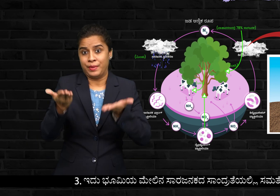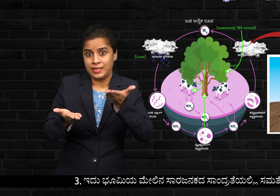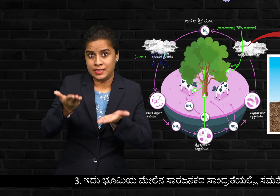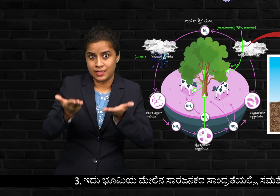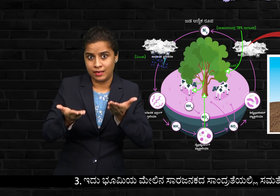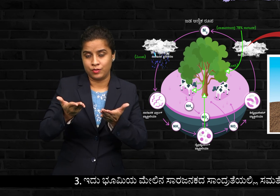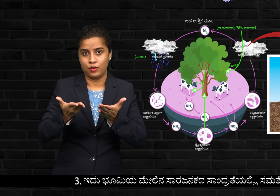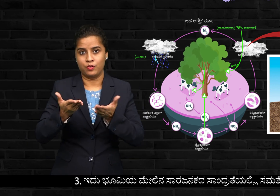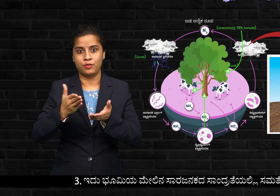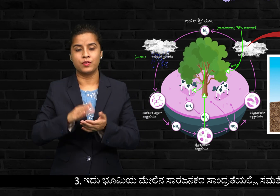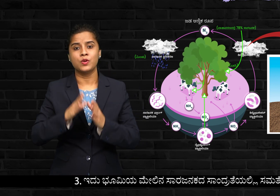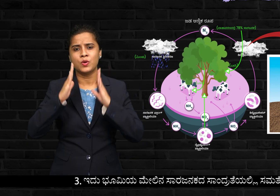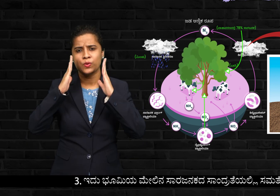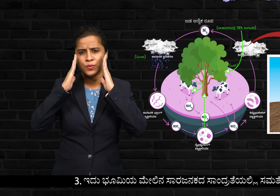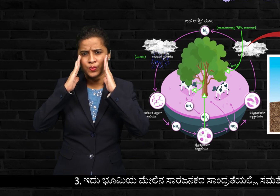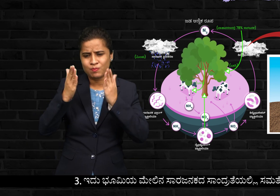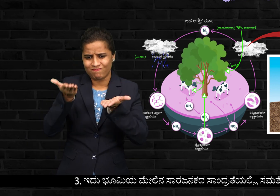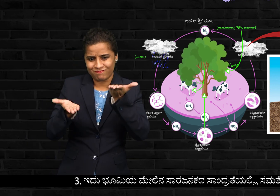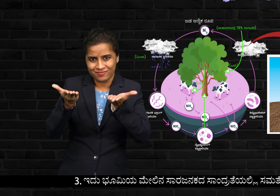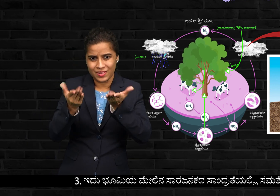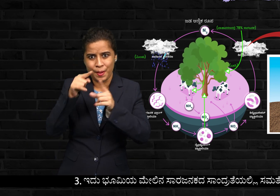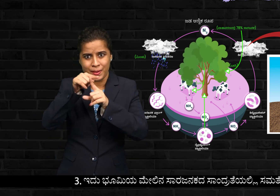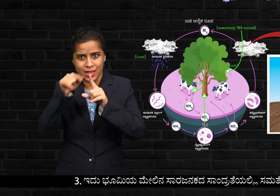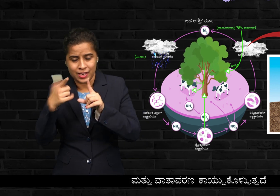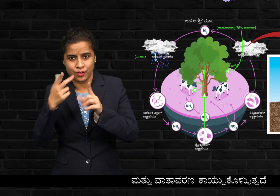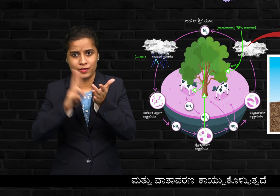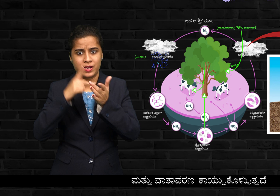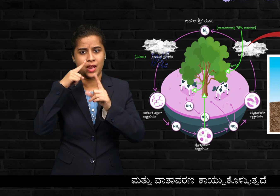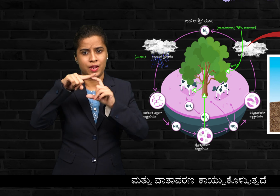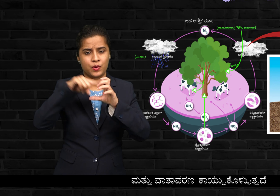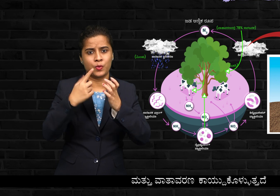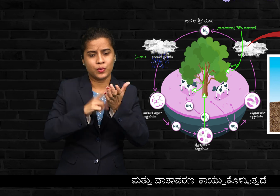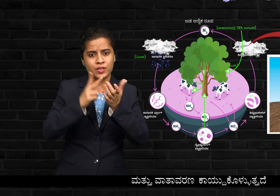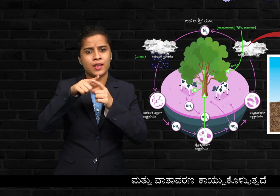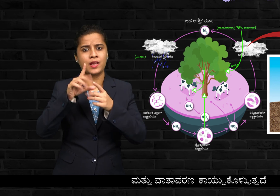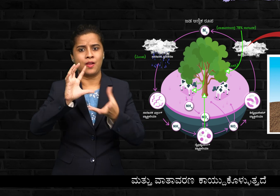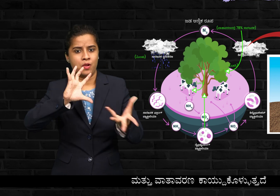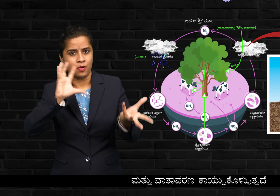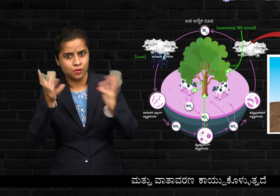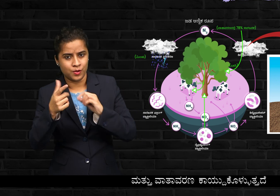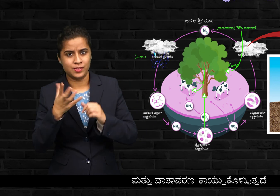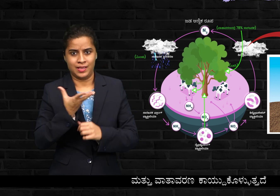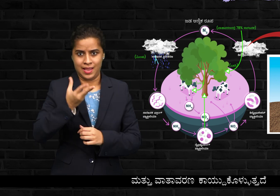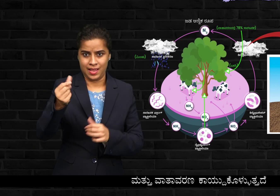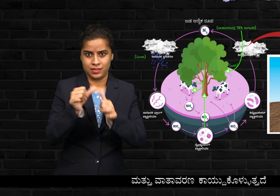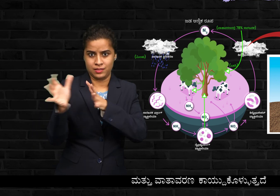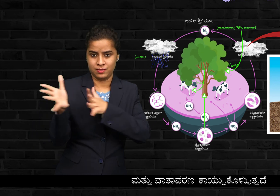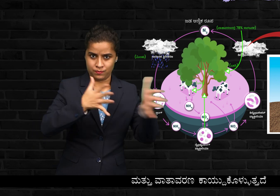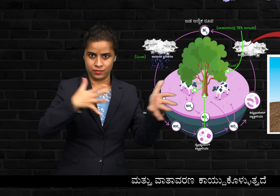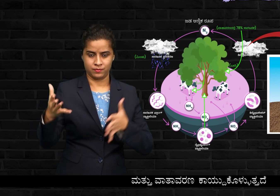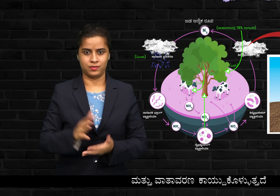4. ಇದು ಭೂಮಿಯ ಮೇಲಿನ ಸಾರಜನಕದ ಸಾಂದ್ರತೆಯಲ್ಲಿ ಸಮತೋಲನವನ್ನು ಮತ್ತು ವಾತಾವರಣ ಕಾಯ್ದುಕೊಳ್ಳುತ್ತೆ.